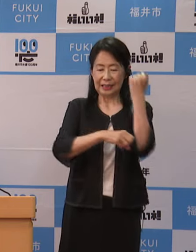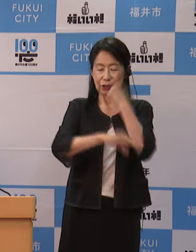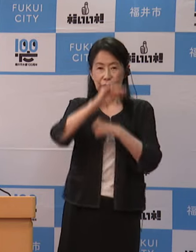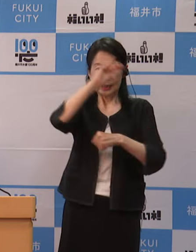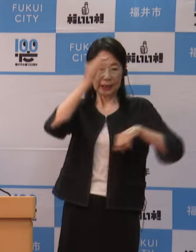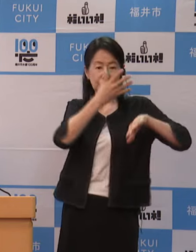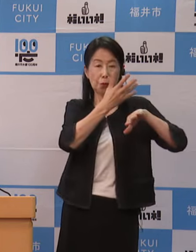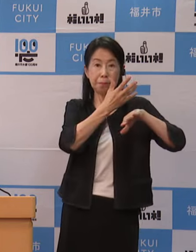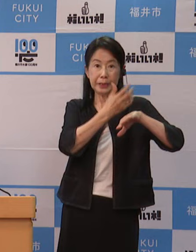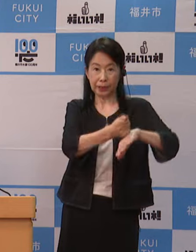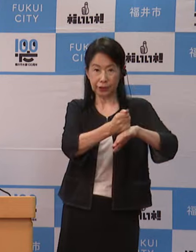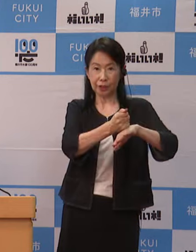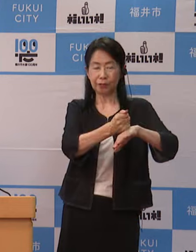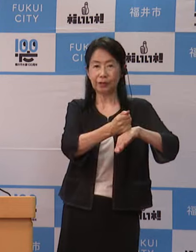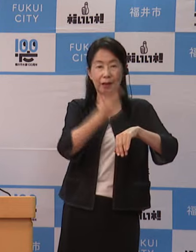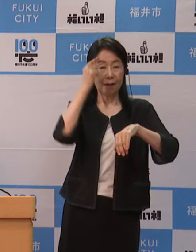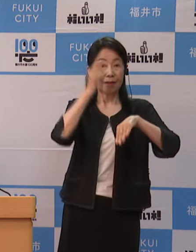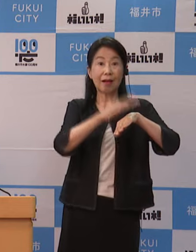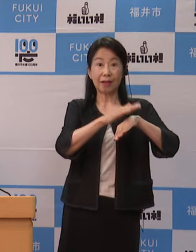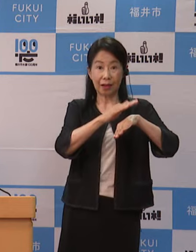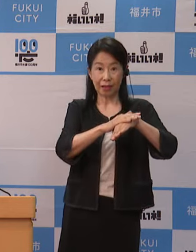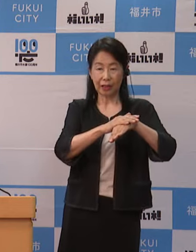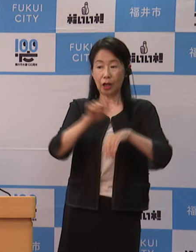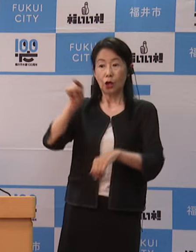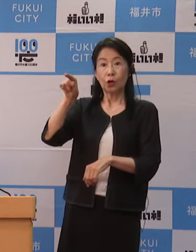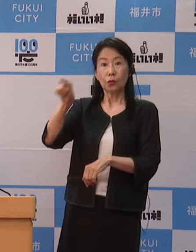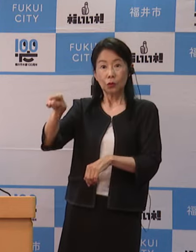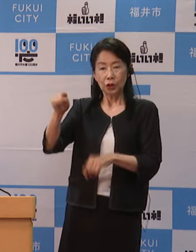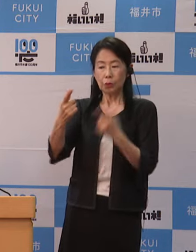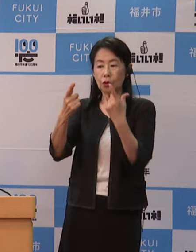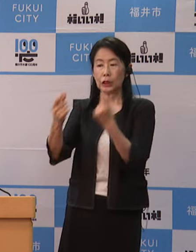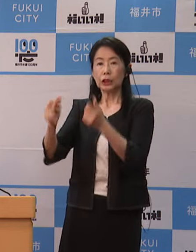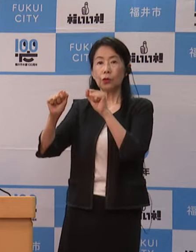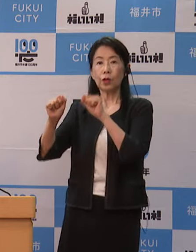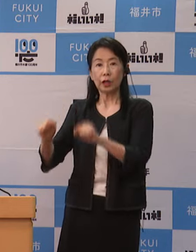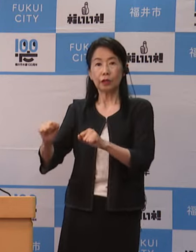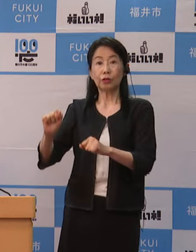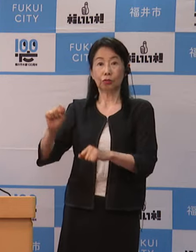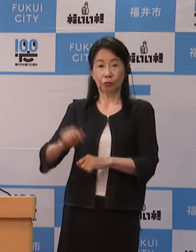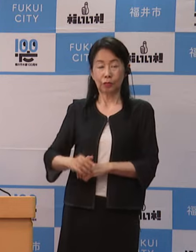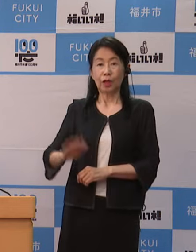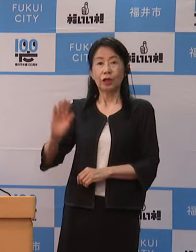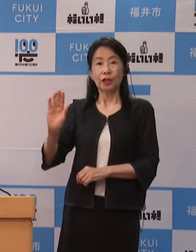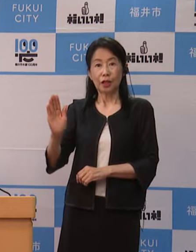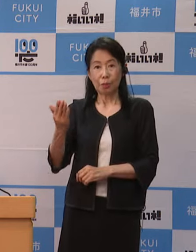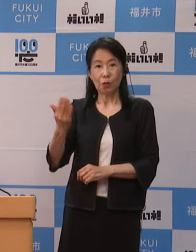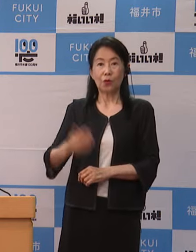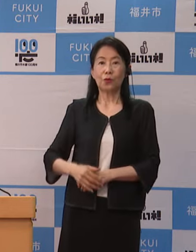、これもこのクラン市ではちゃんとやっておられますけれども、